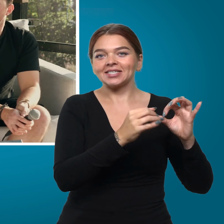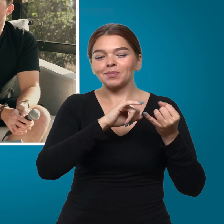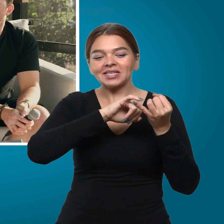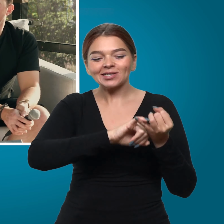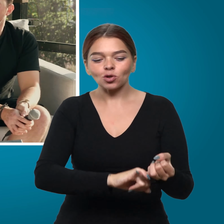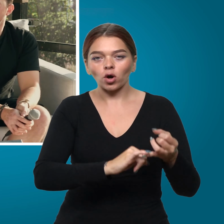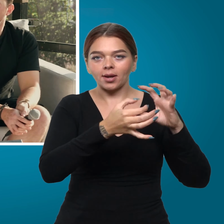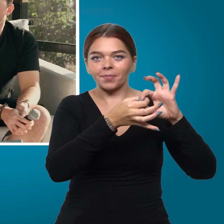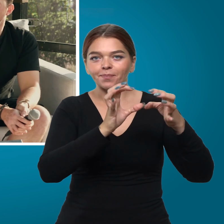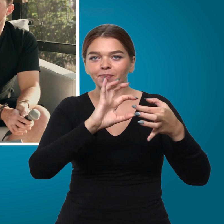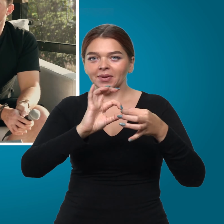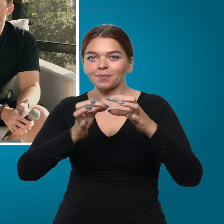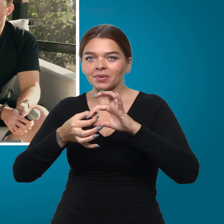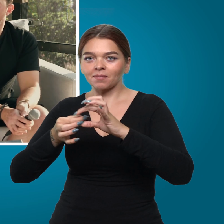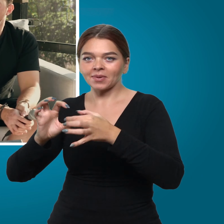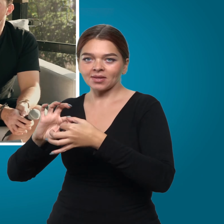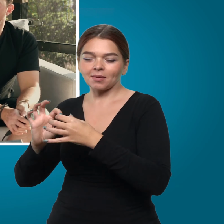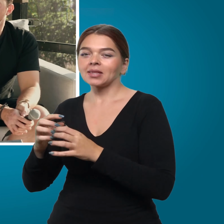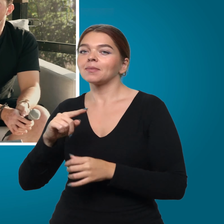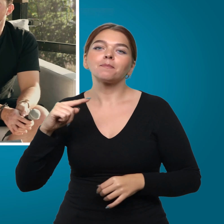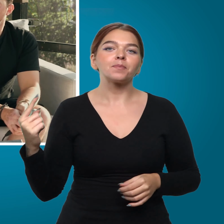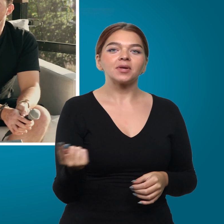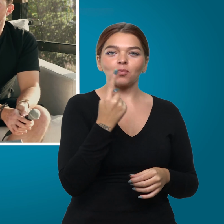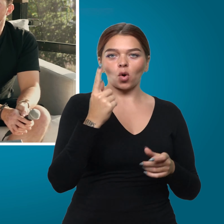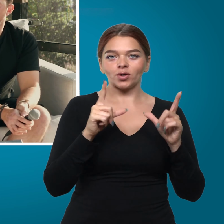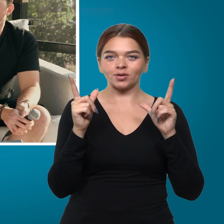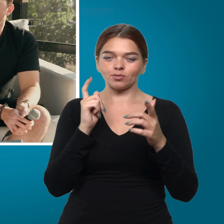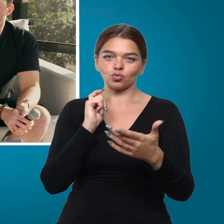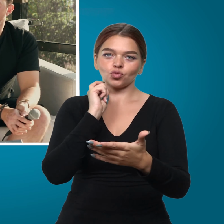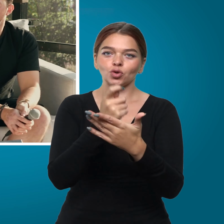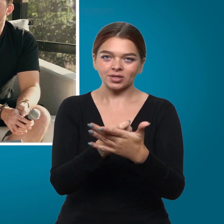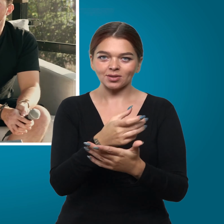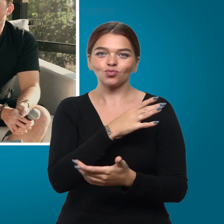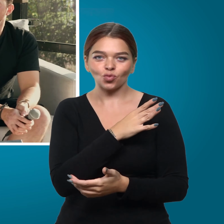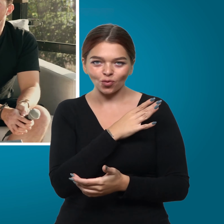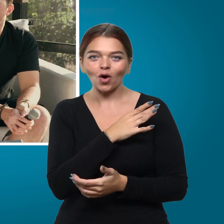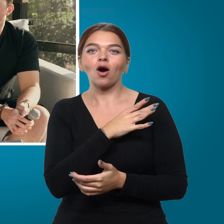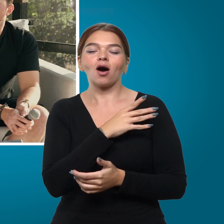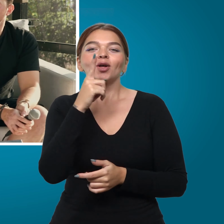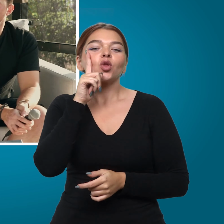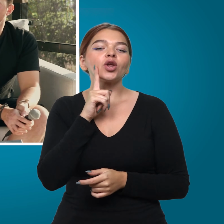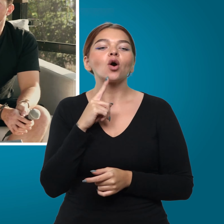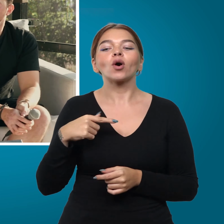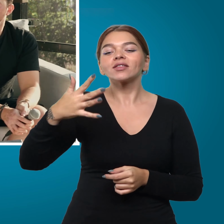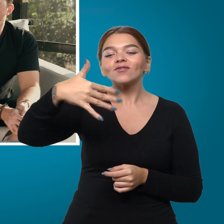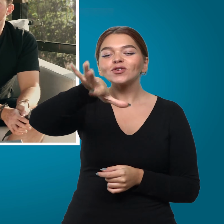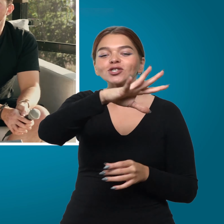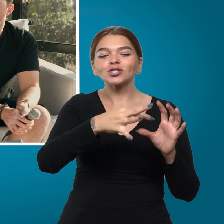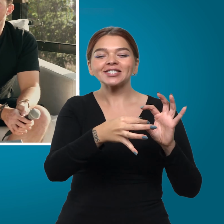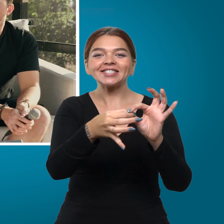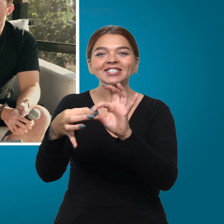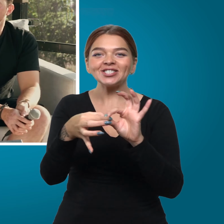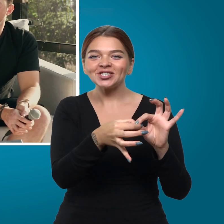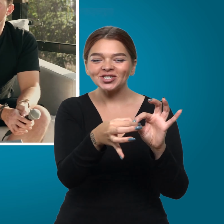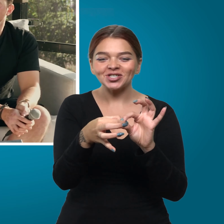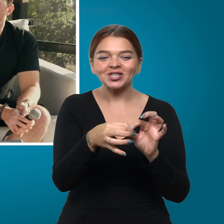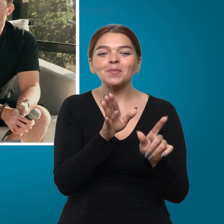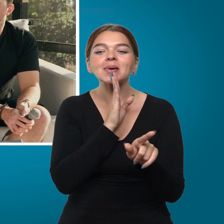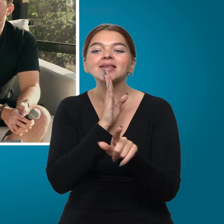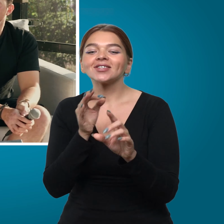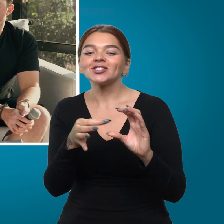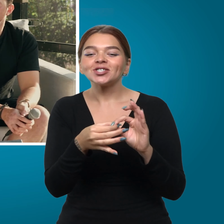žodis, iš B ir turi susipinti visą istoriją. Tai čia toksai buvo pats mūsų pirmasis